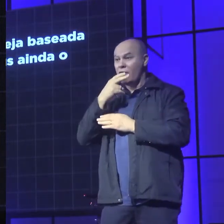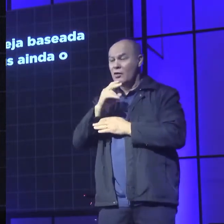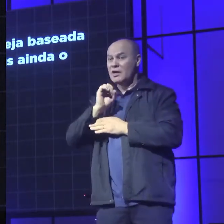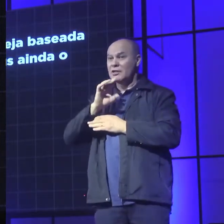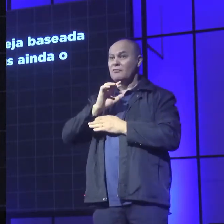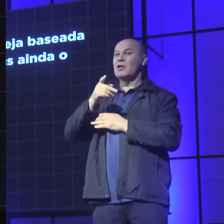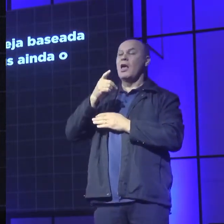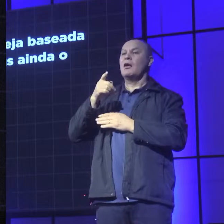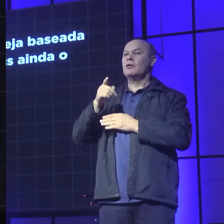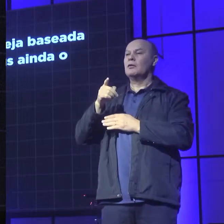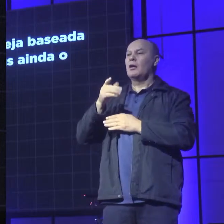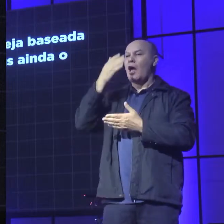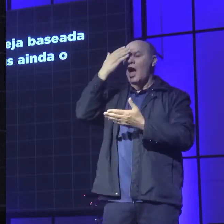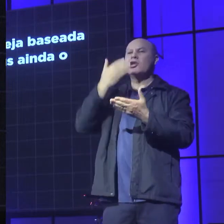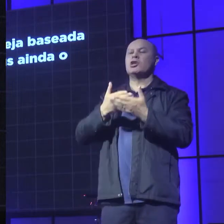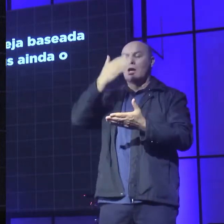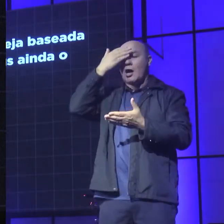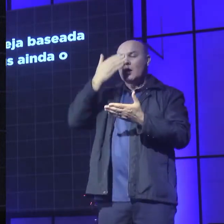você vazio.